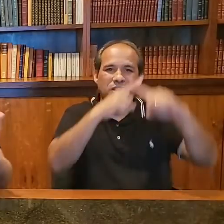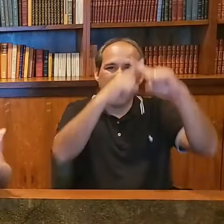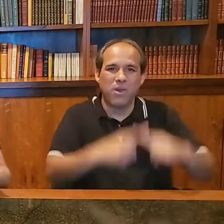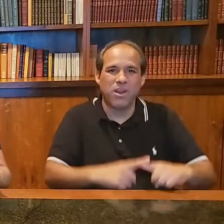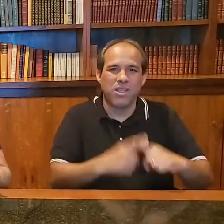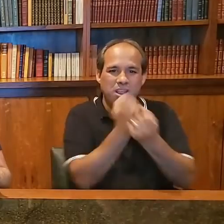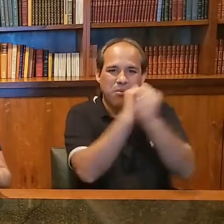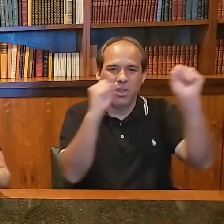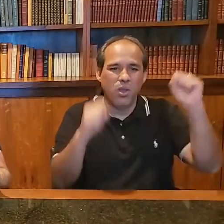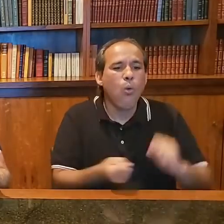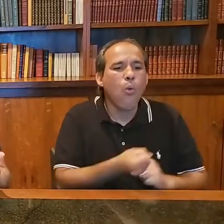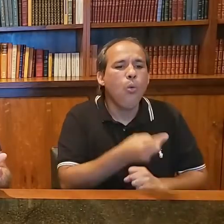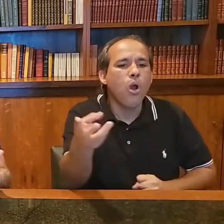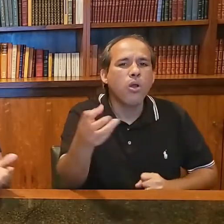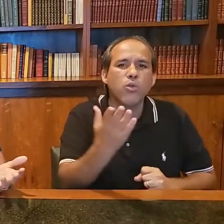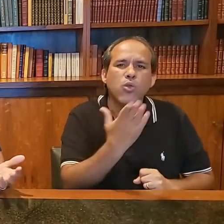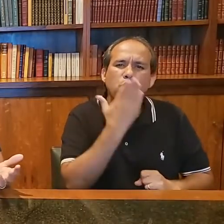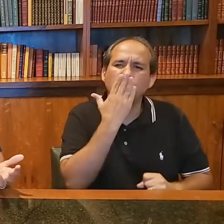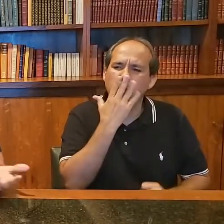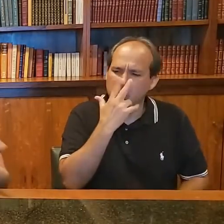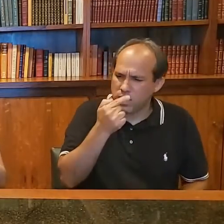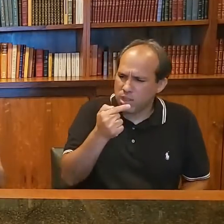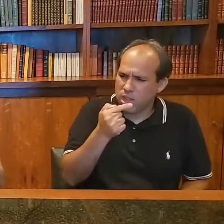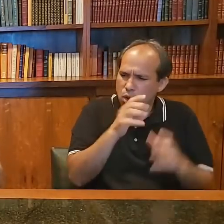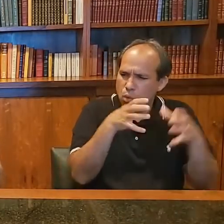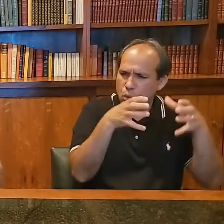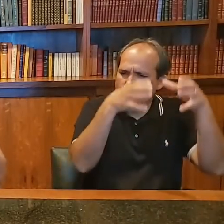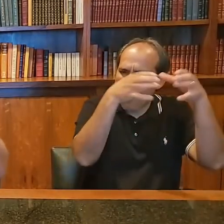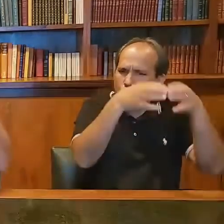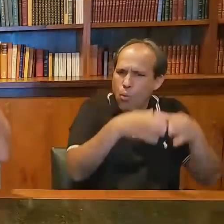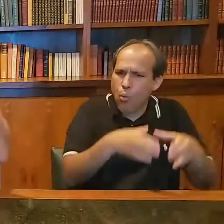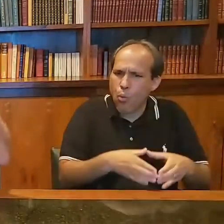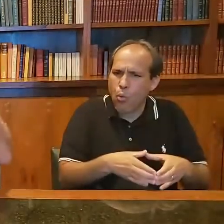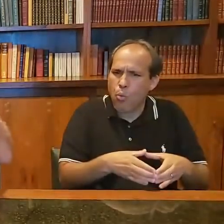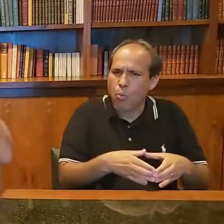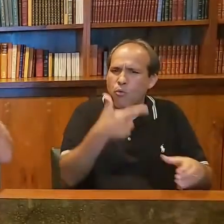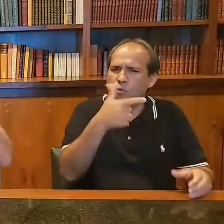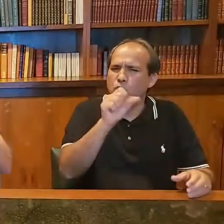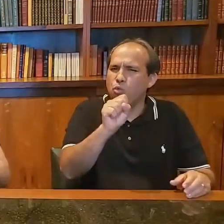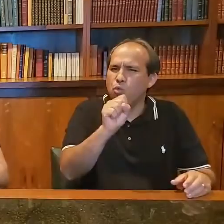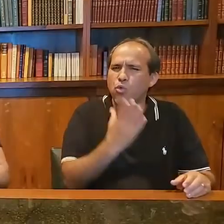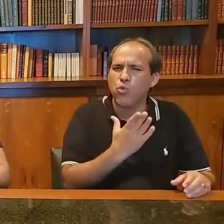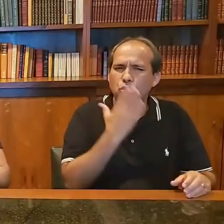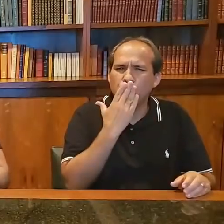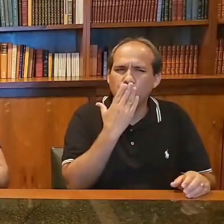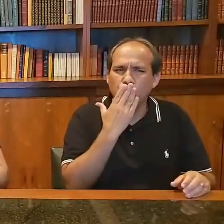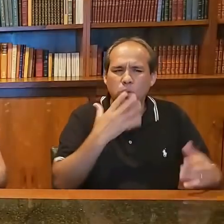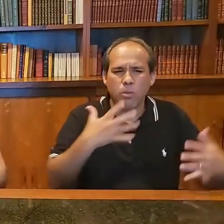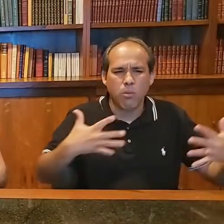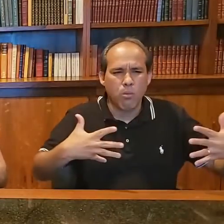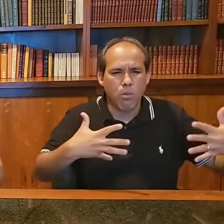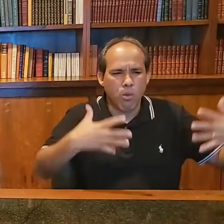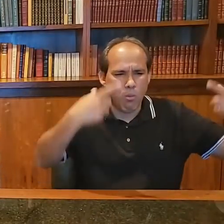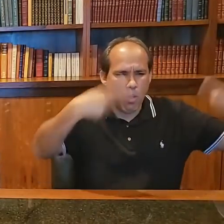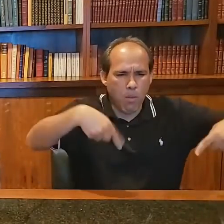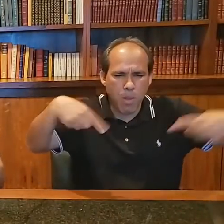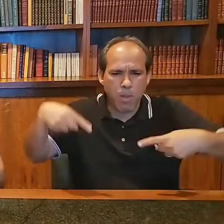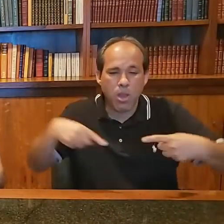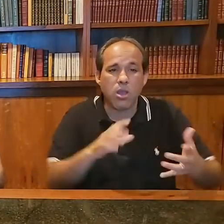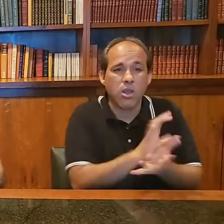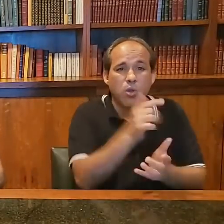sei quantos times tinha na Libertadores, acho que eram 7 grupos, vezes 7, 28, daí faz 7 grupos vezes, eu